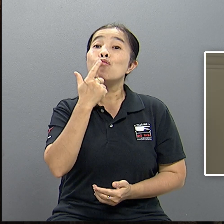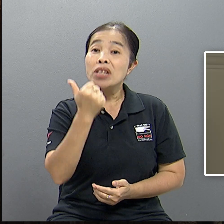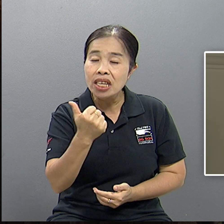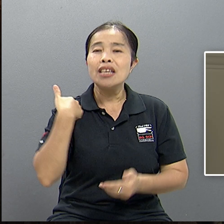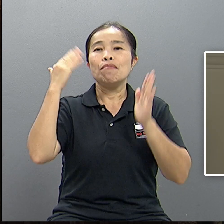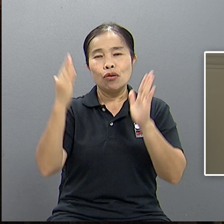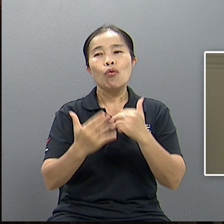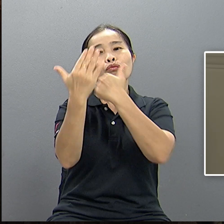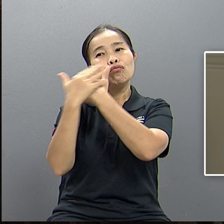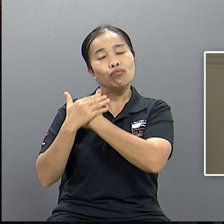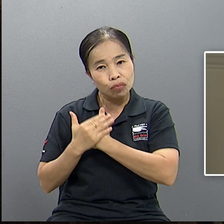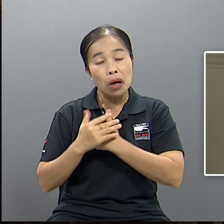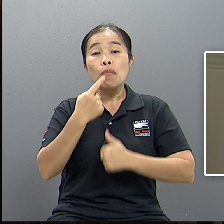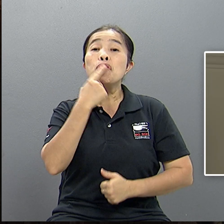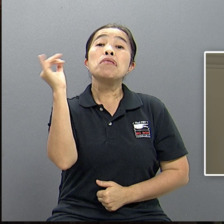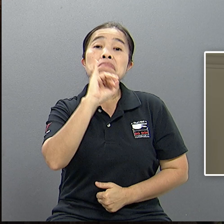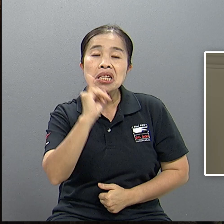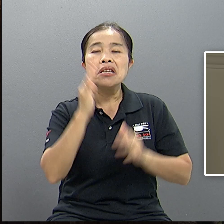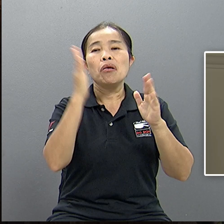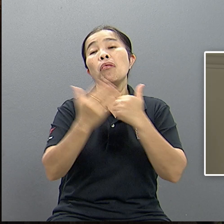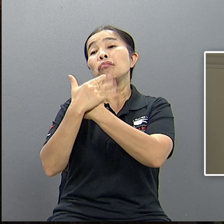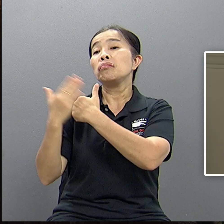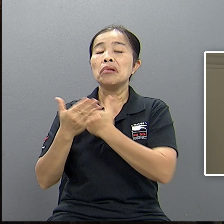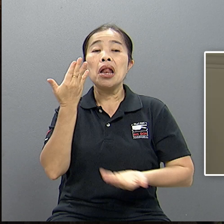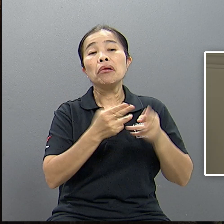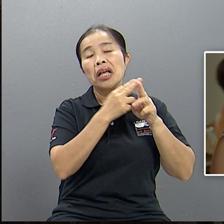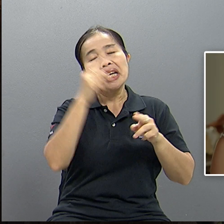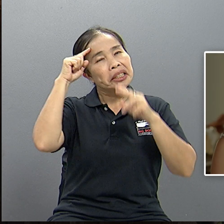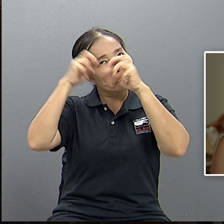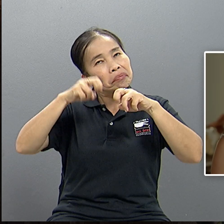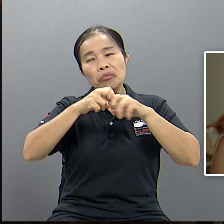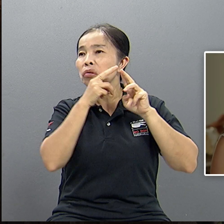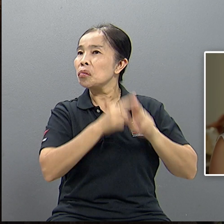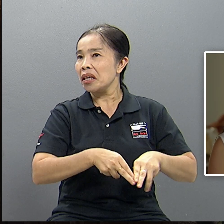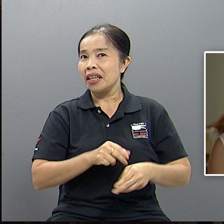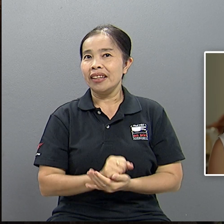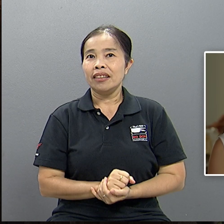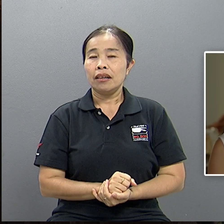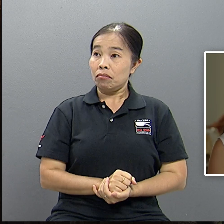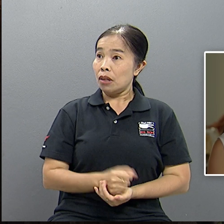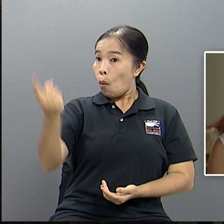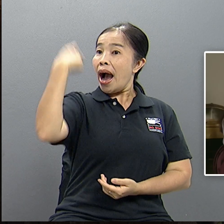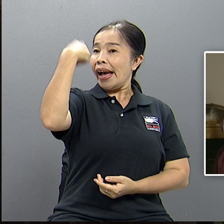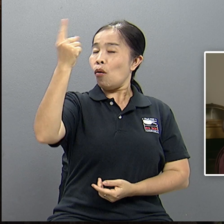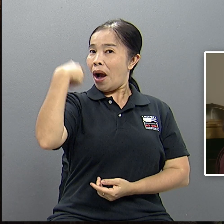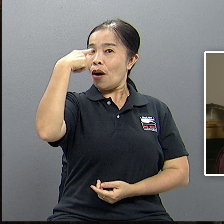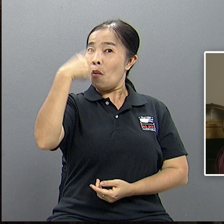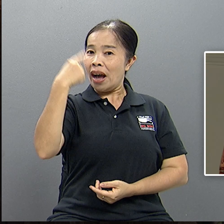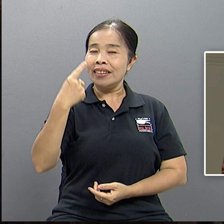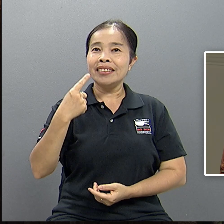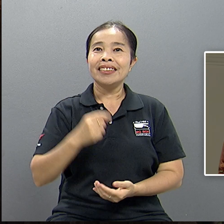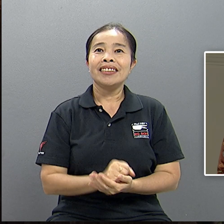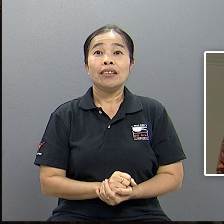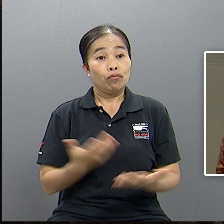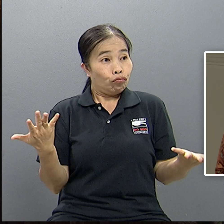าเมตตาจะพูดจาจงพิเคราะห์ให้เหมาะความ แกว่าใคร